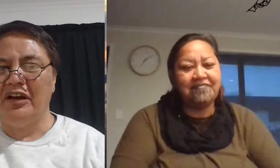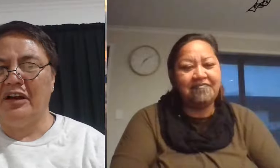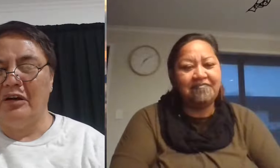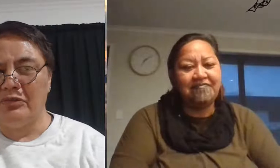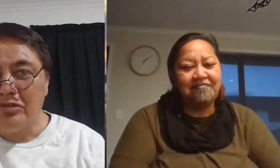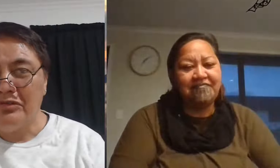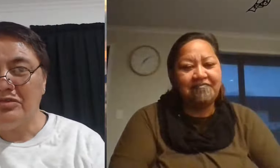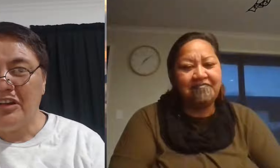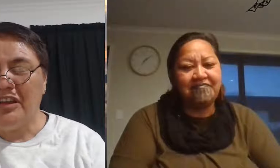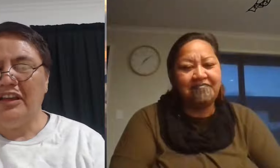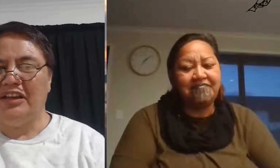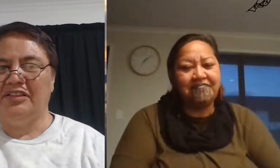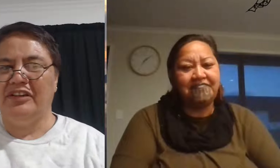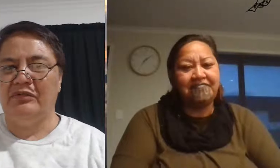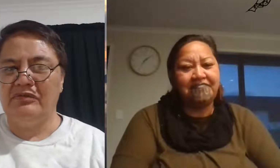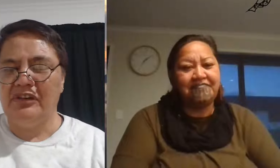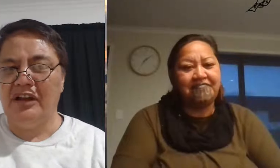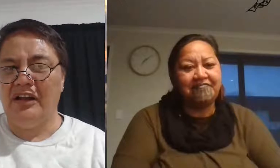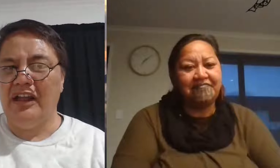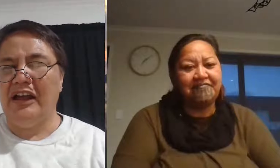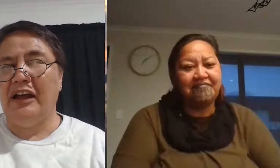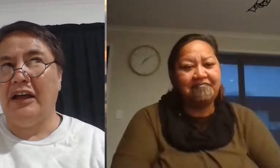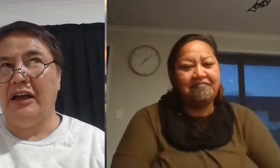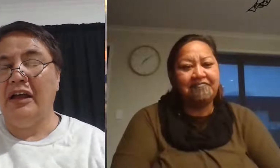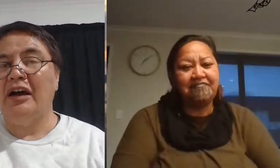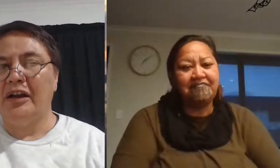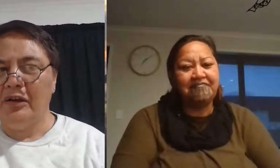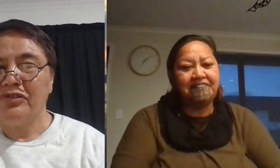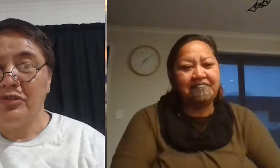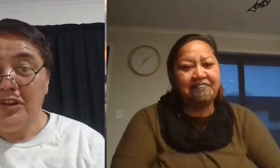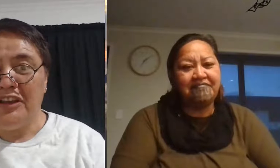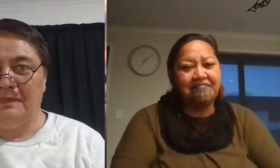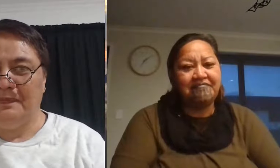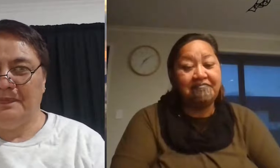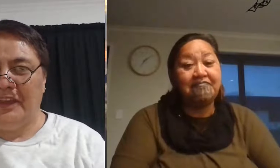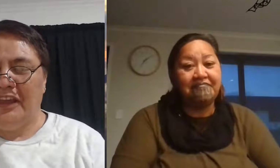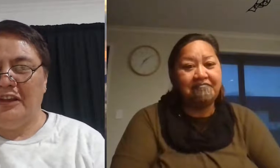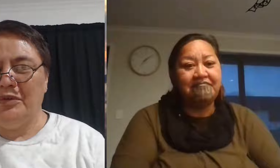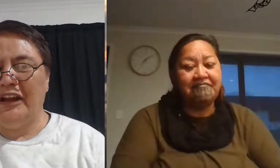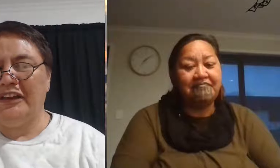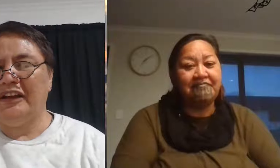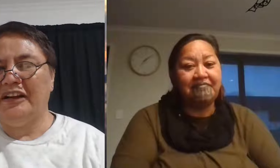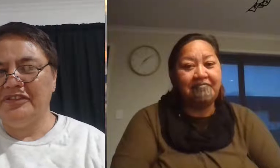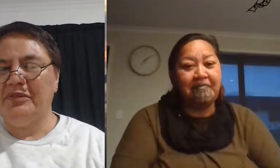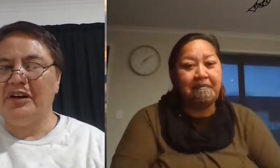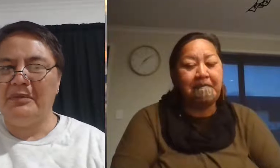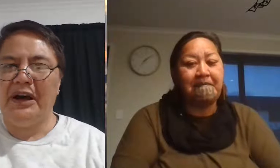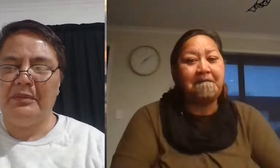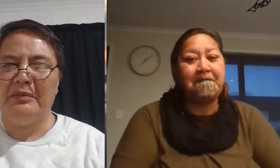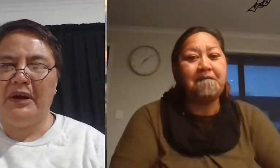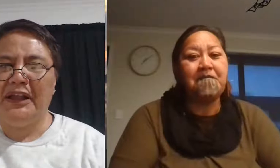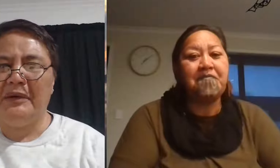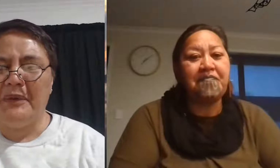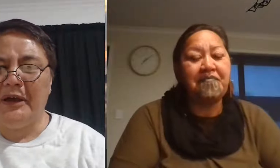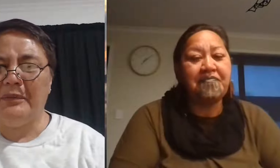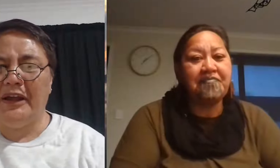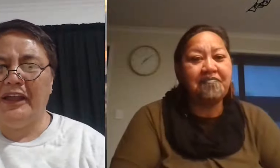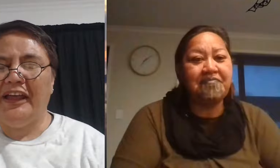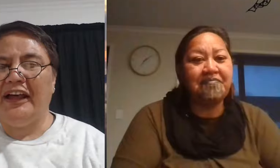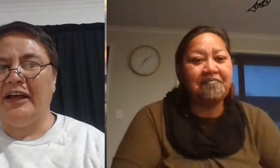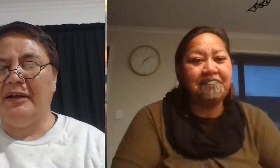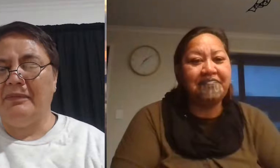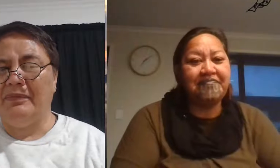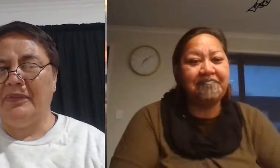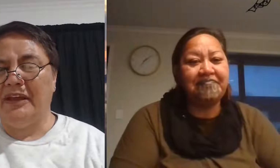te unga rotarota, I te unga reo turi. Nō reira, kai te wakamārama mai a